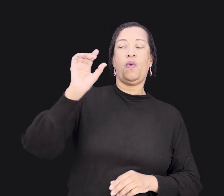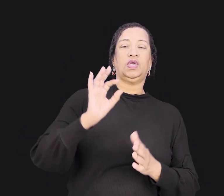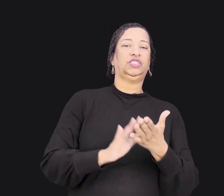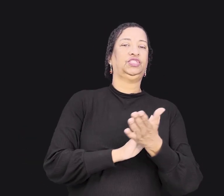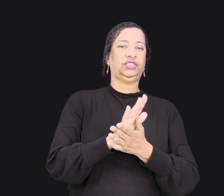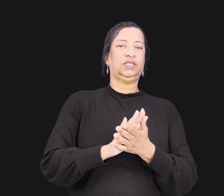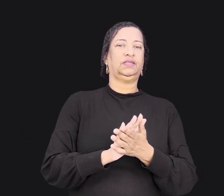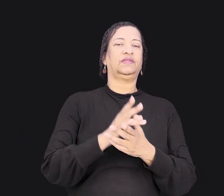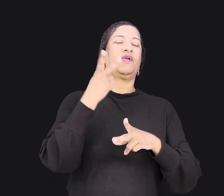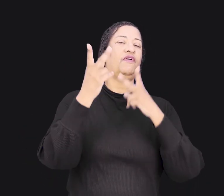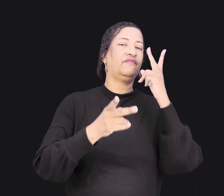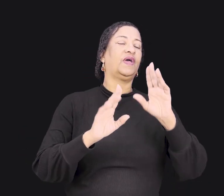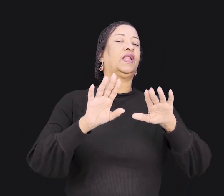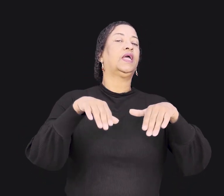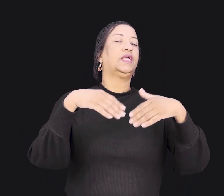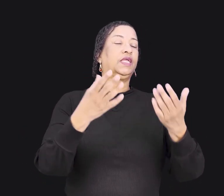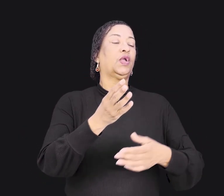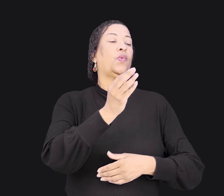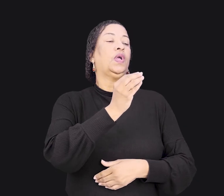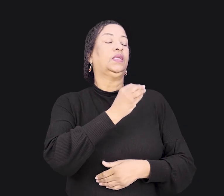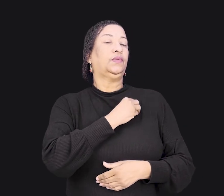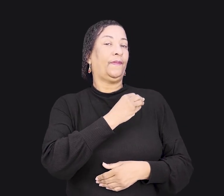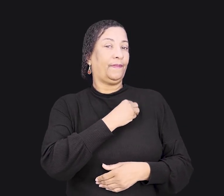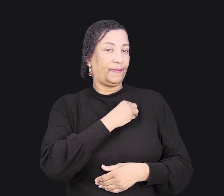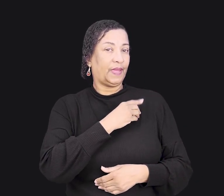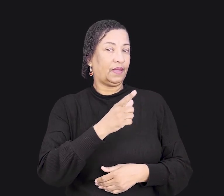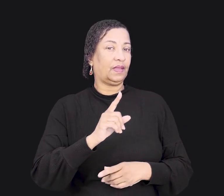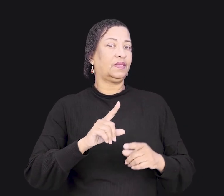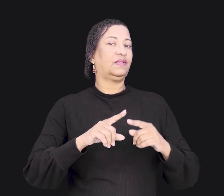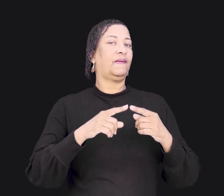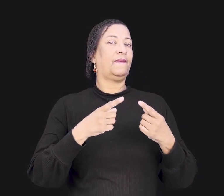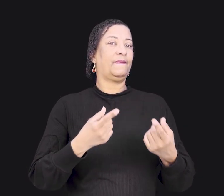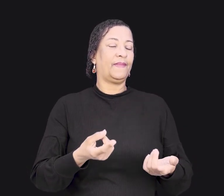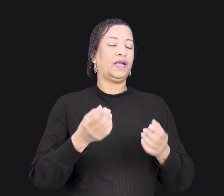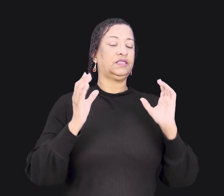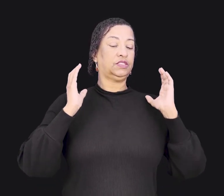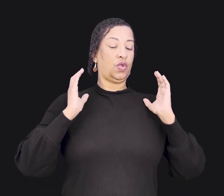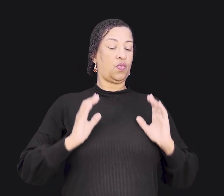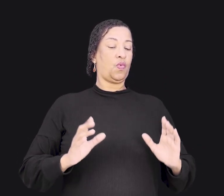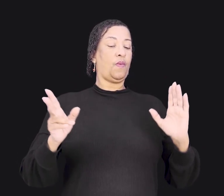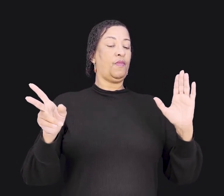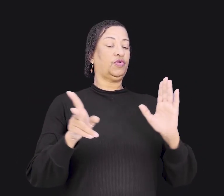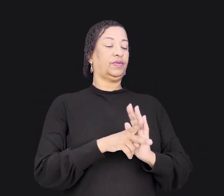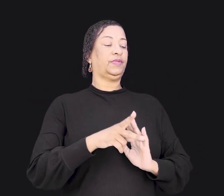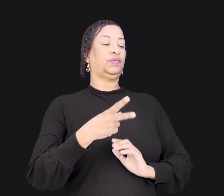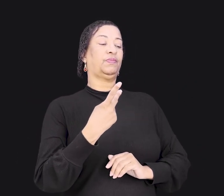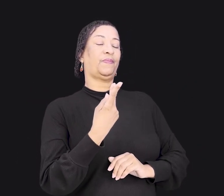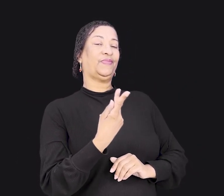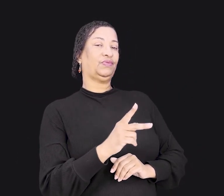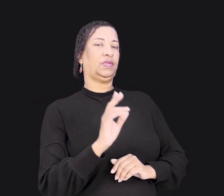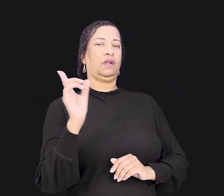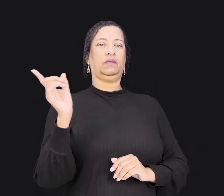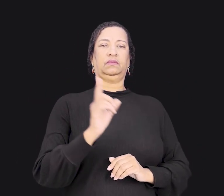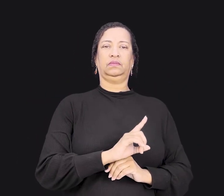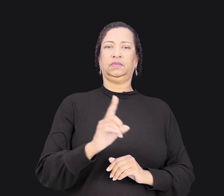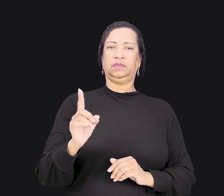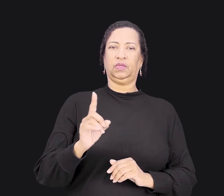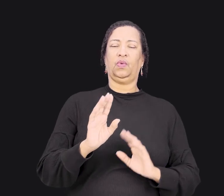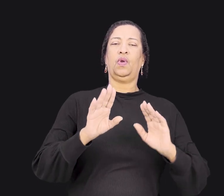que quando peca, ela cai em pecado, mas o pecado não é um comportamento natural para ela. Quando uma pessoa nasce